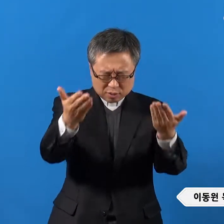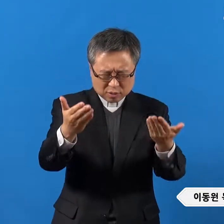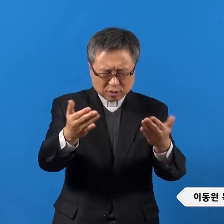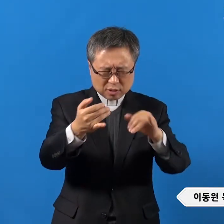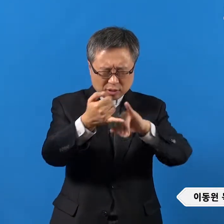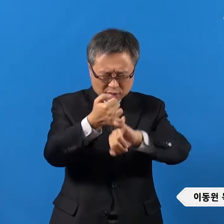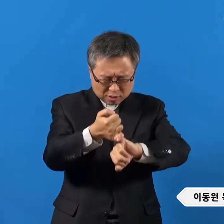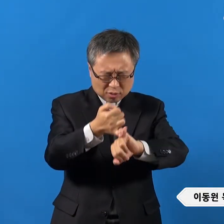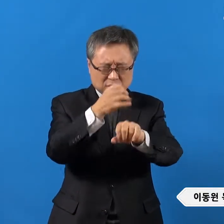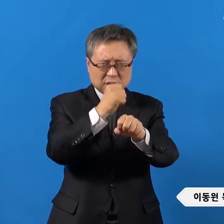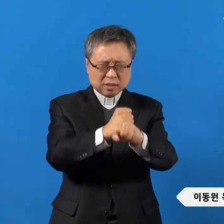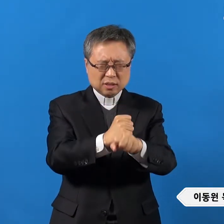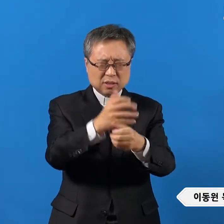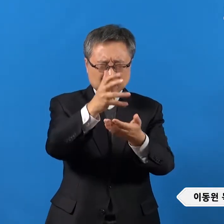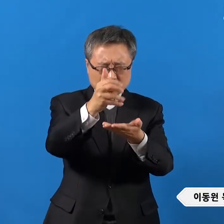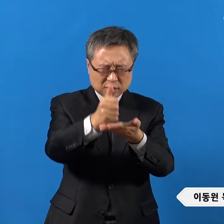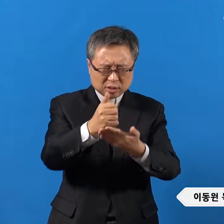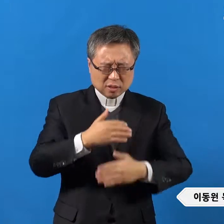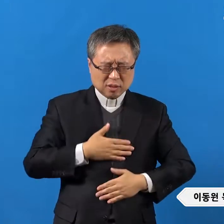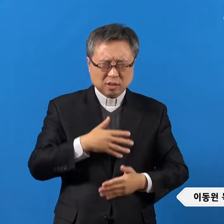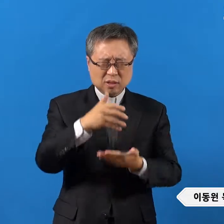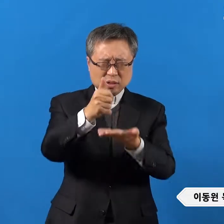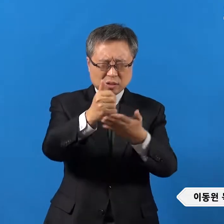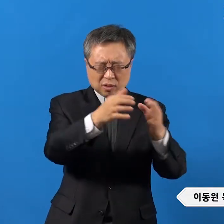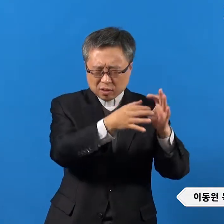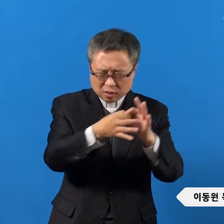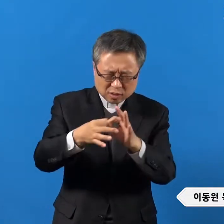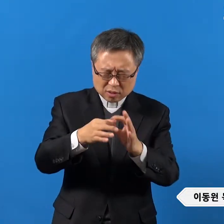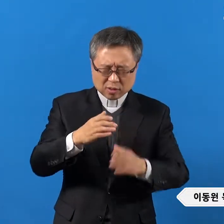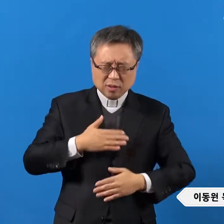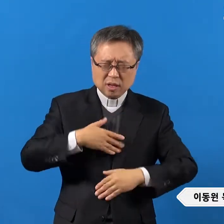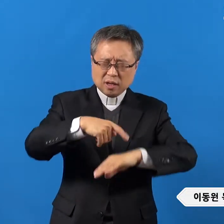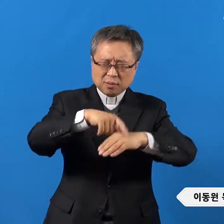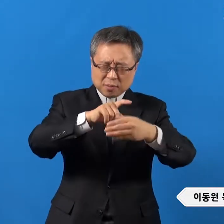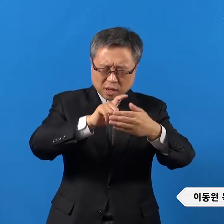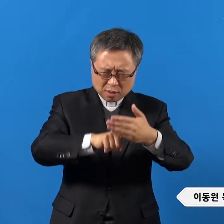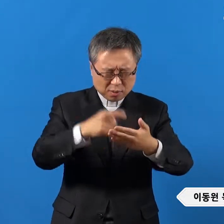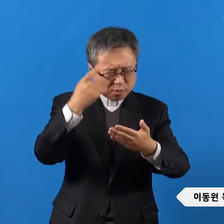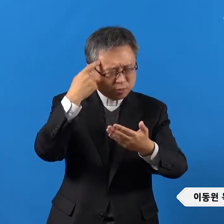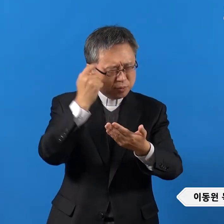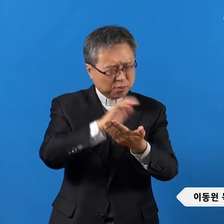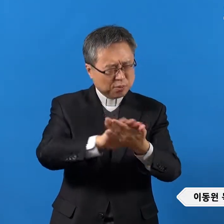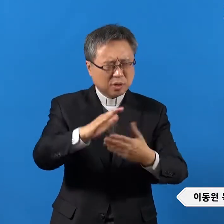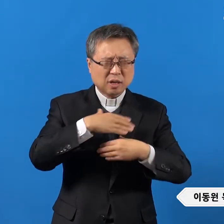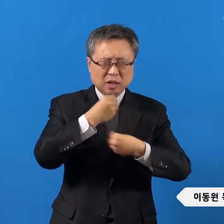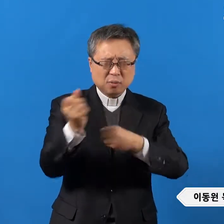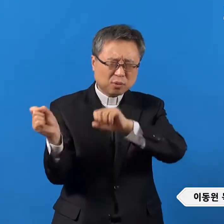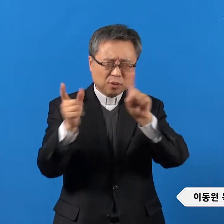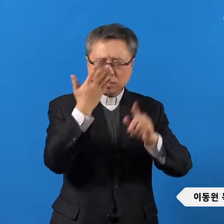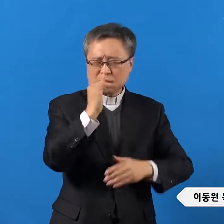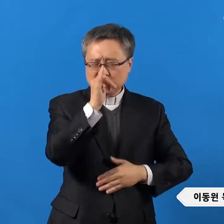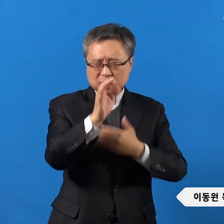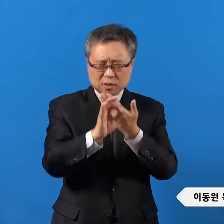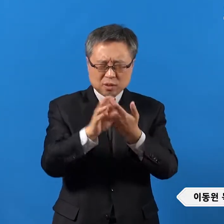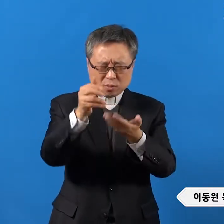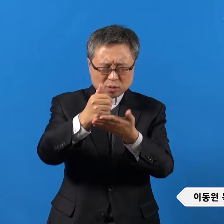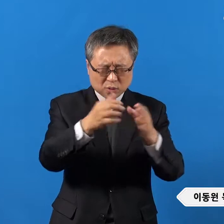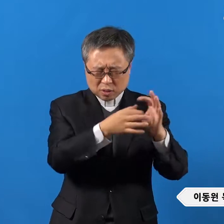약속하시는 그분. 그분을 통해 내 마음의 평안이 회복될 수 있다면, 그분을 통해 잃어버린 기쁨을 되찾을